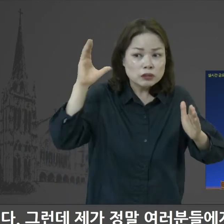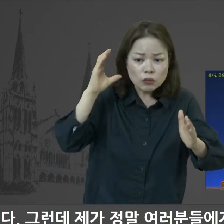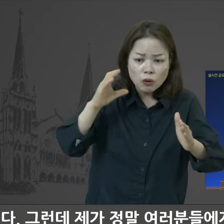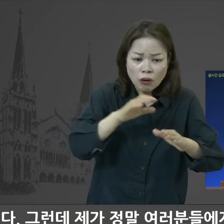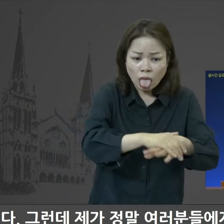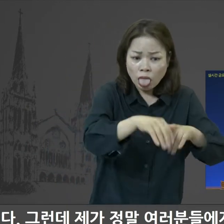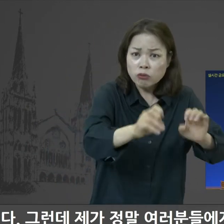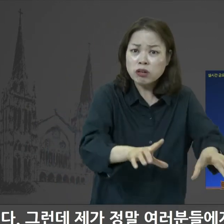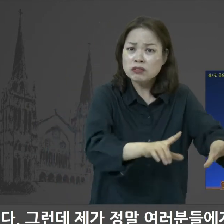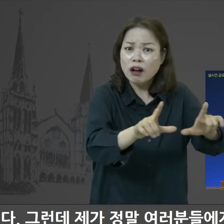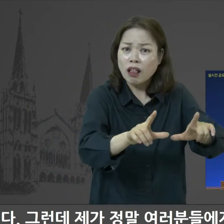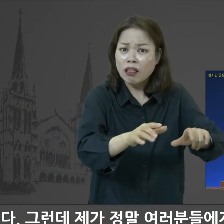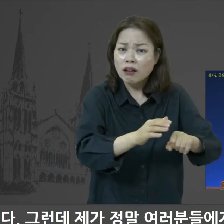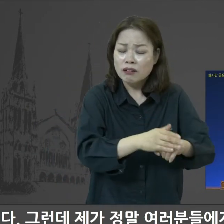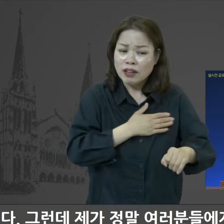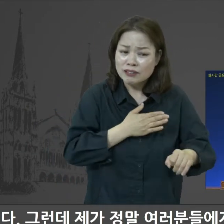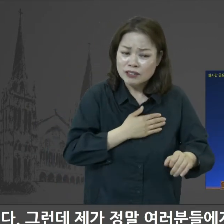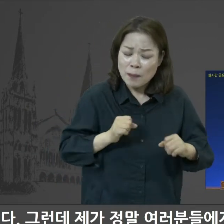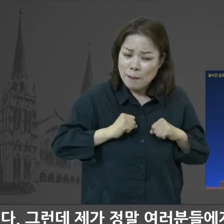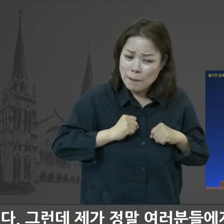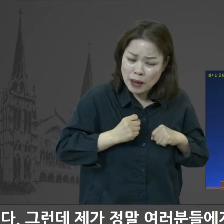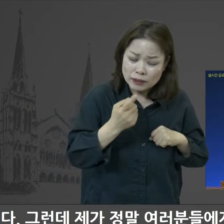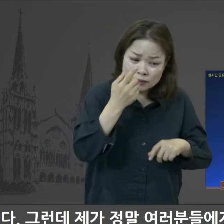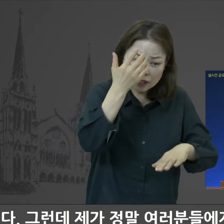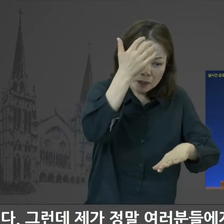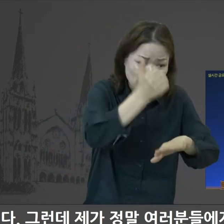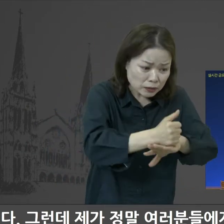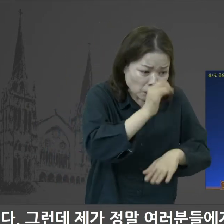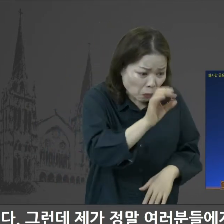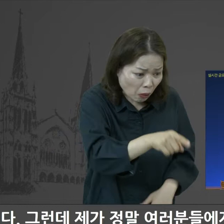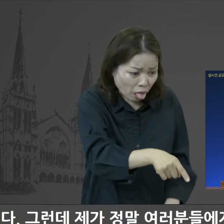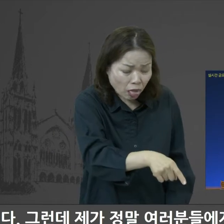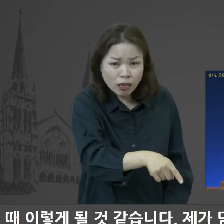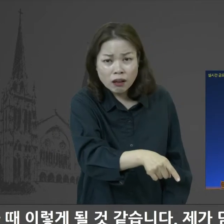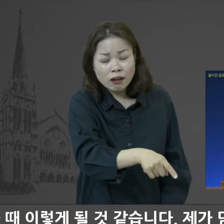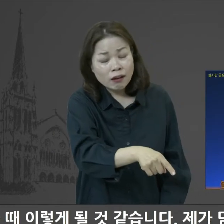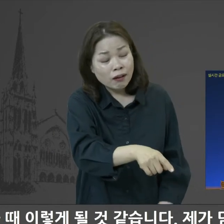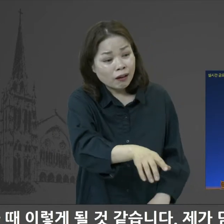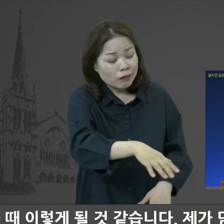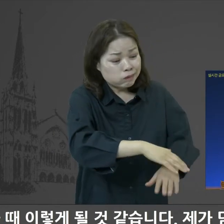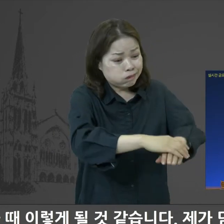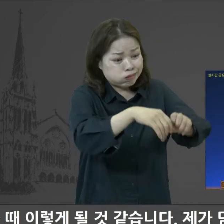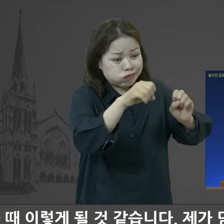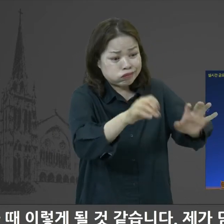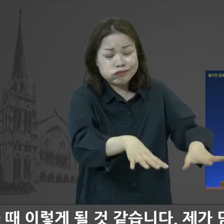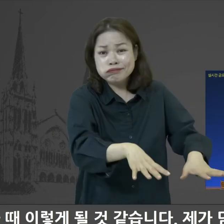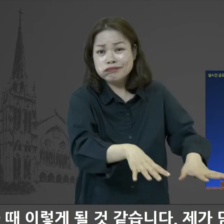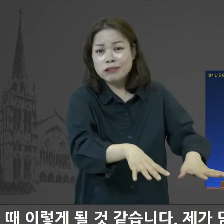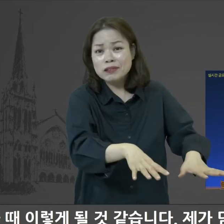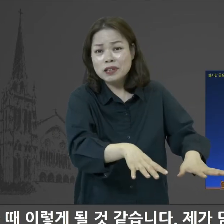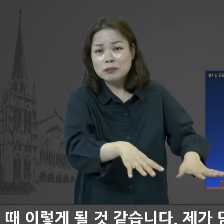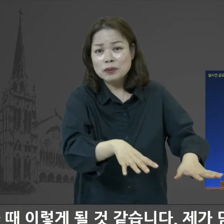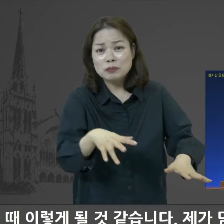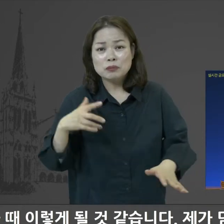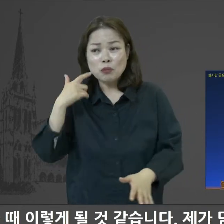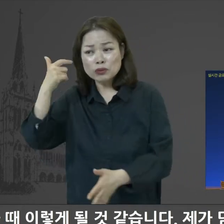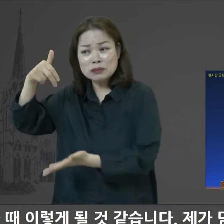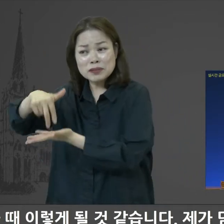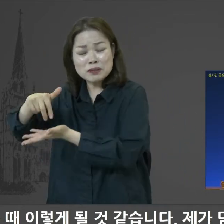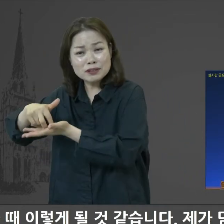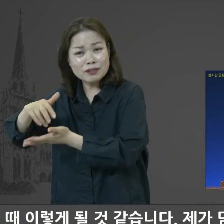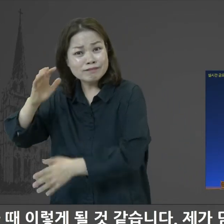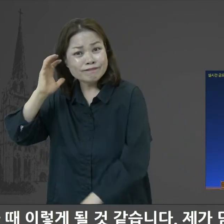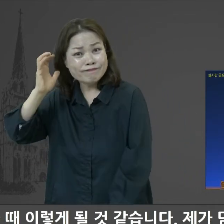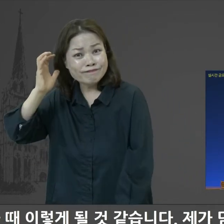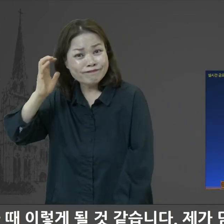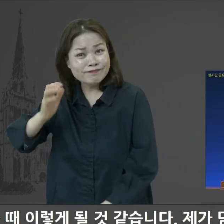열심히 자기는 신앙생활을 하고 했다고 생각하는데 끝에 딱 잡아보니까 이게 아무것도 없었다 그러면 안 되잖아요. 이거 뭐